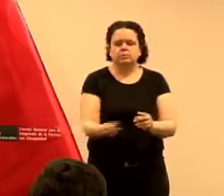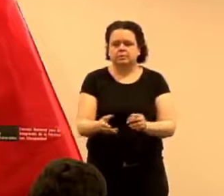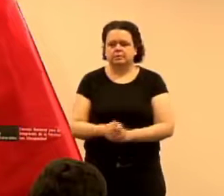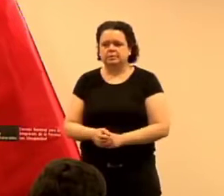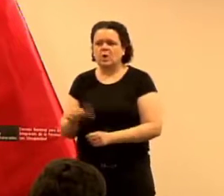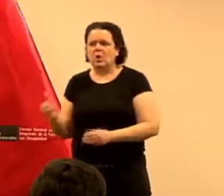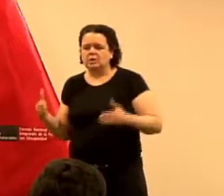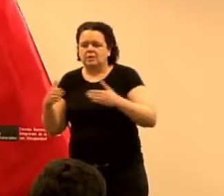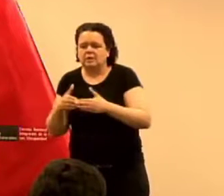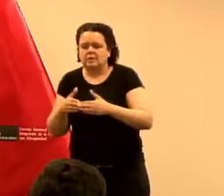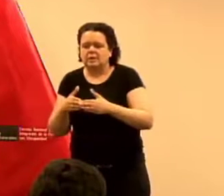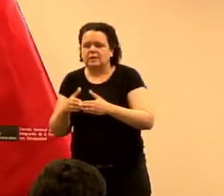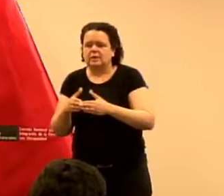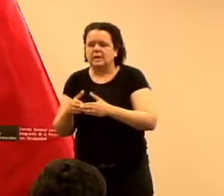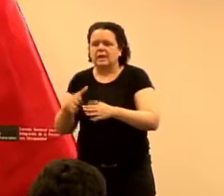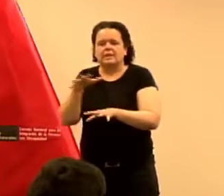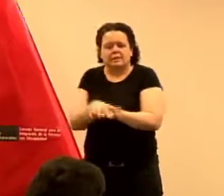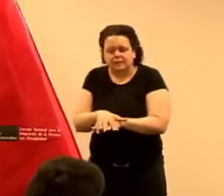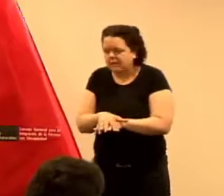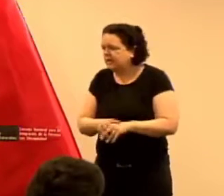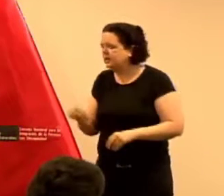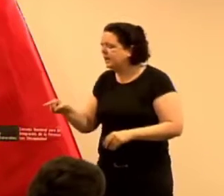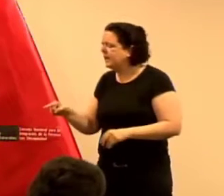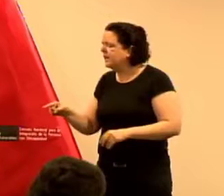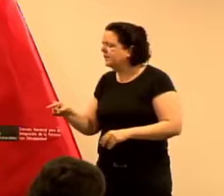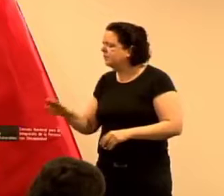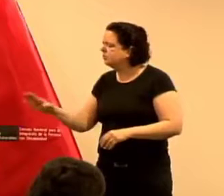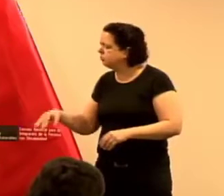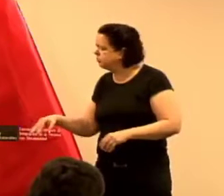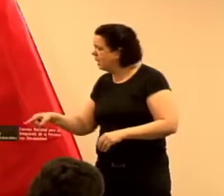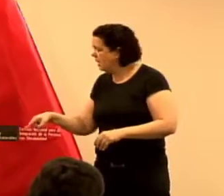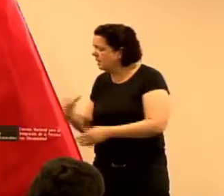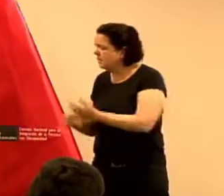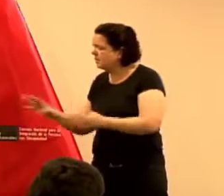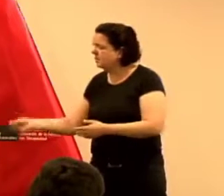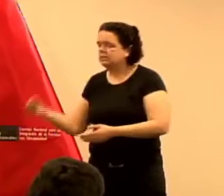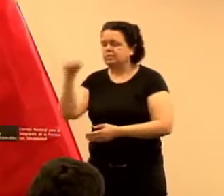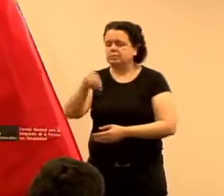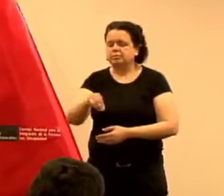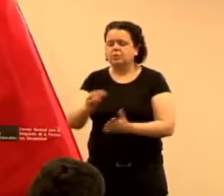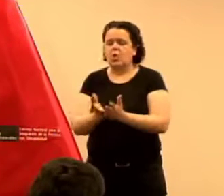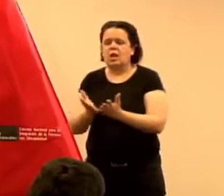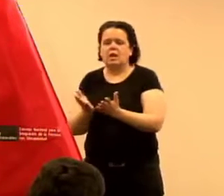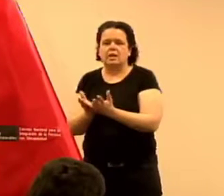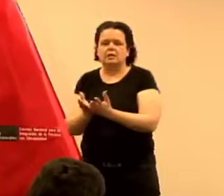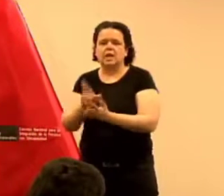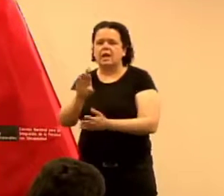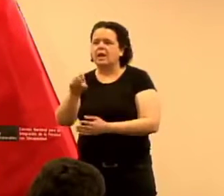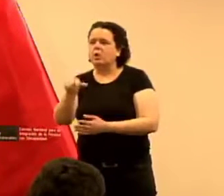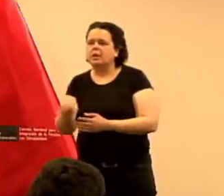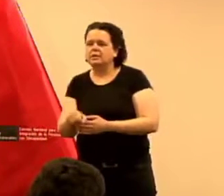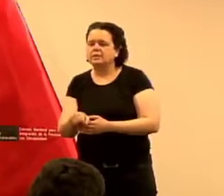El enfoque de la integración, en lo que los niños y niñas con discapacidad se integran en escuelas regulares,